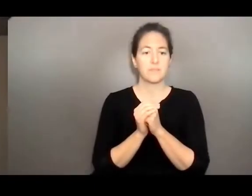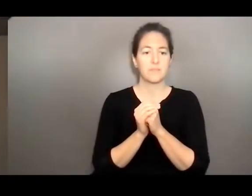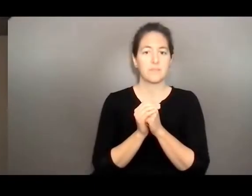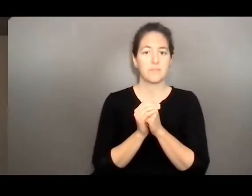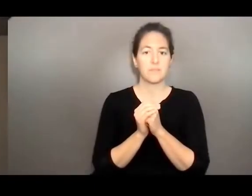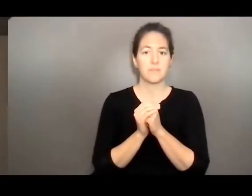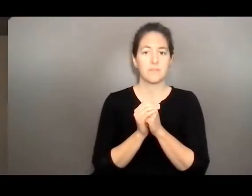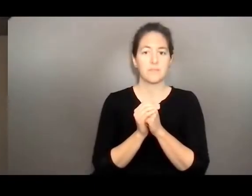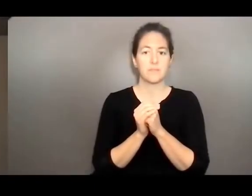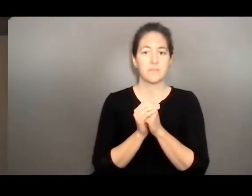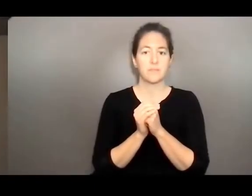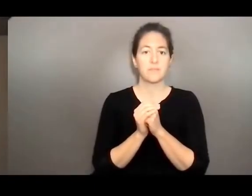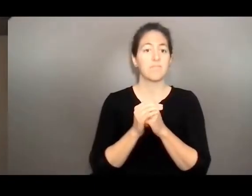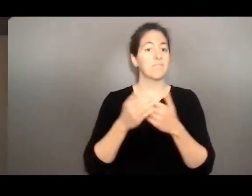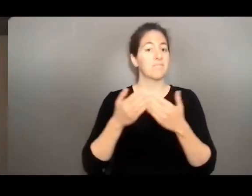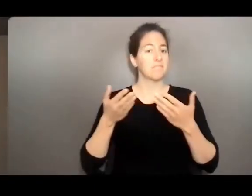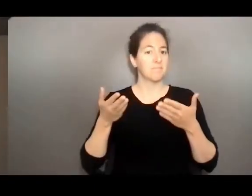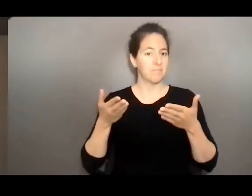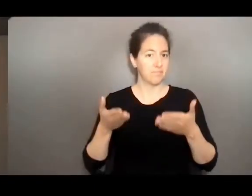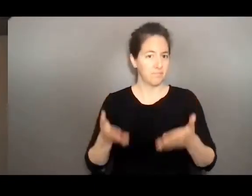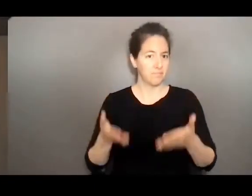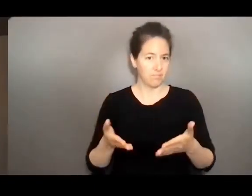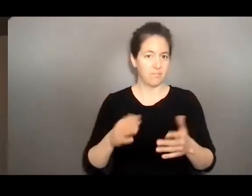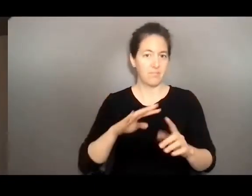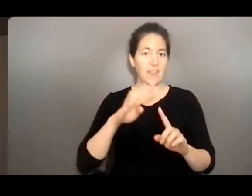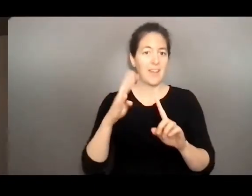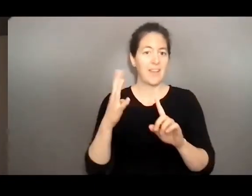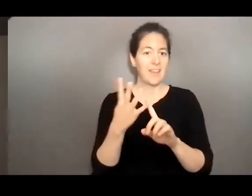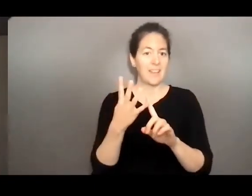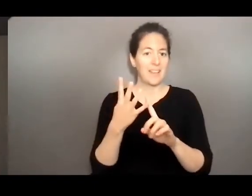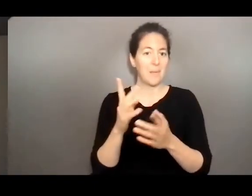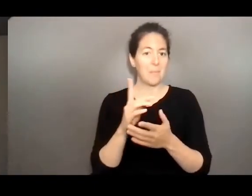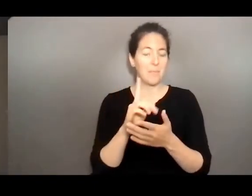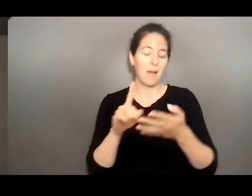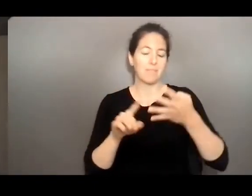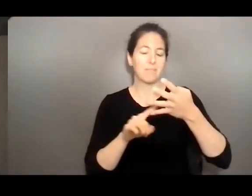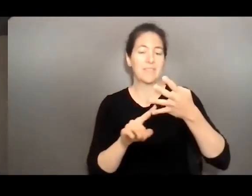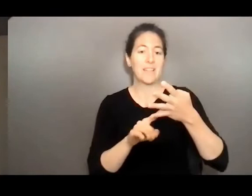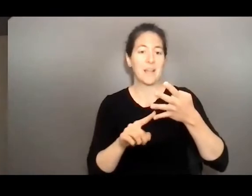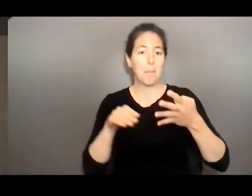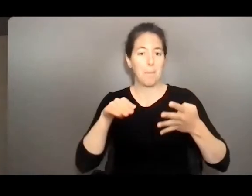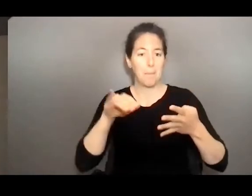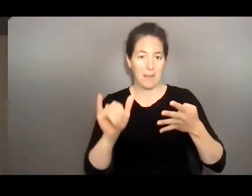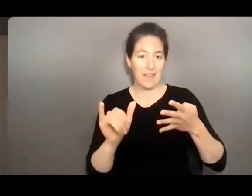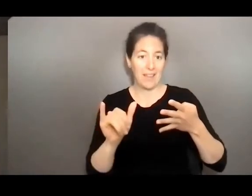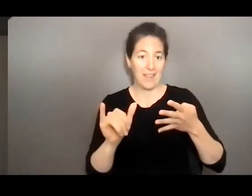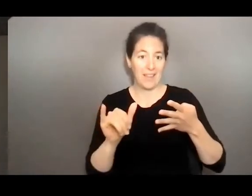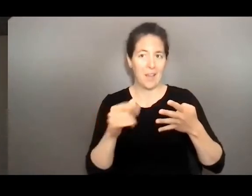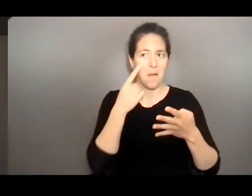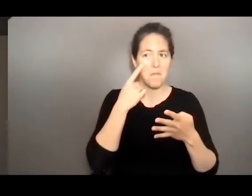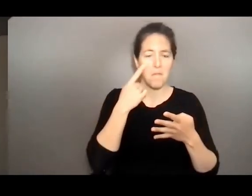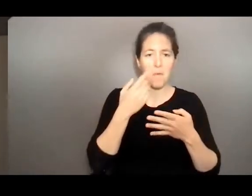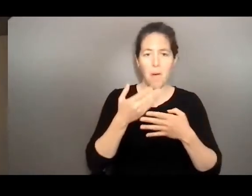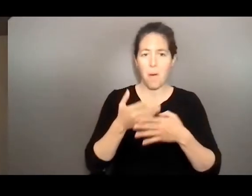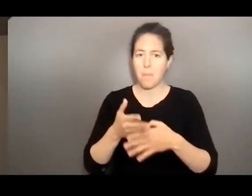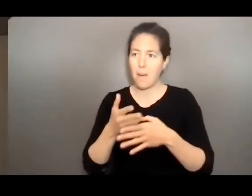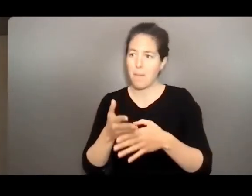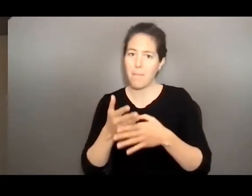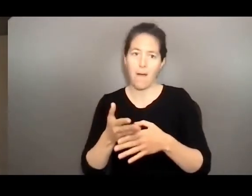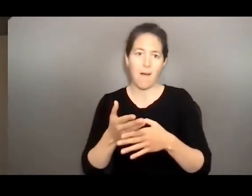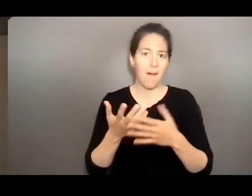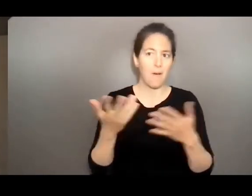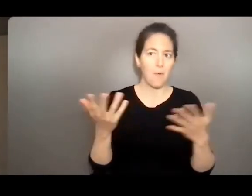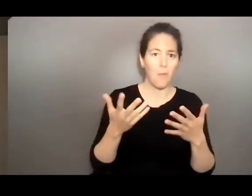nous sommes donc rendus à la quatrième semaine de mai on va voir comment se prépare qu'est-ce qu'on doit faire et